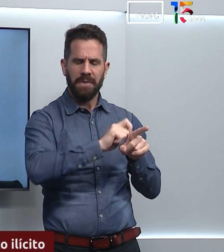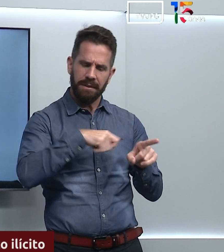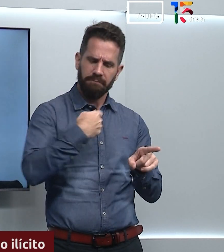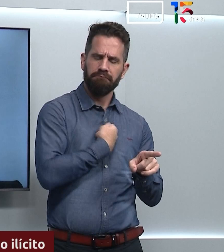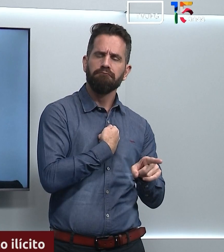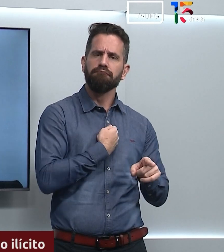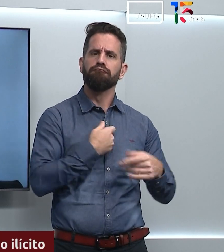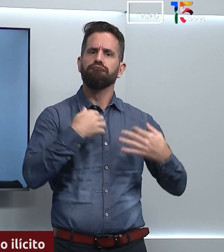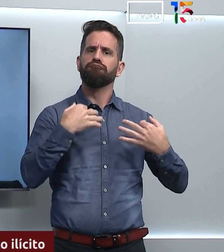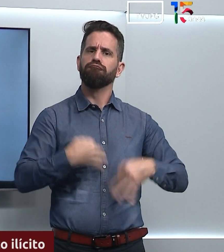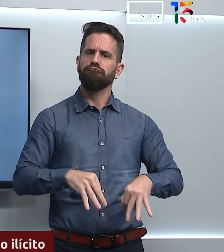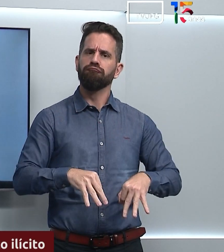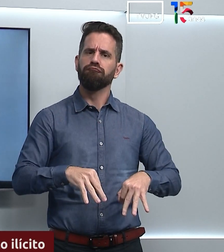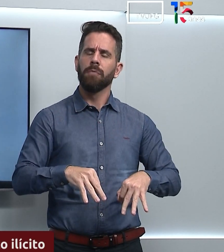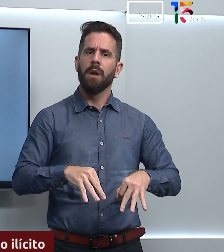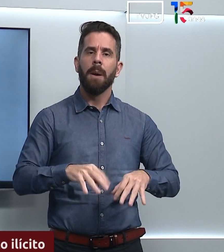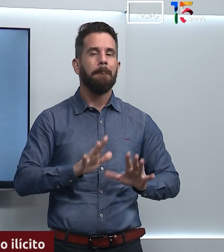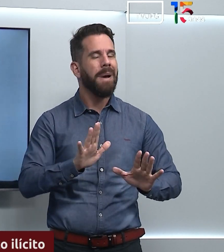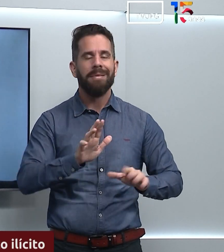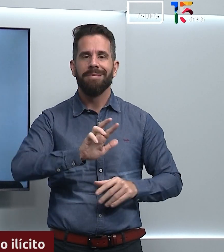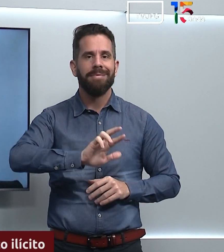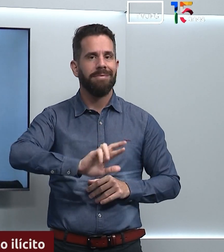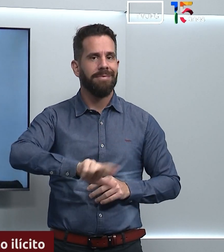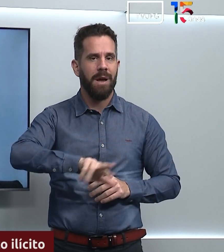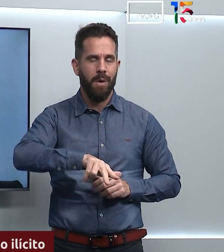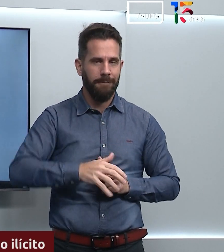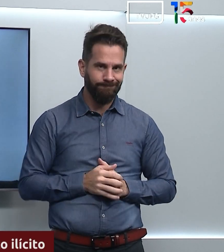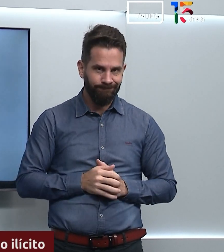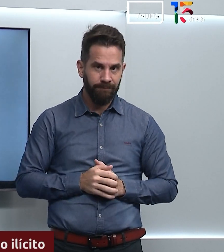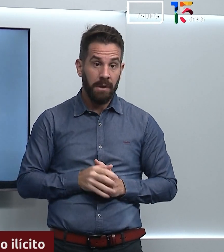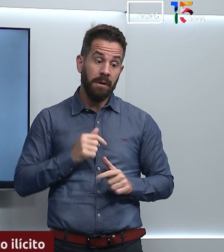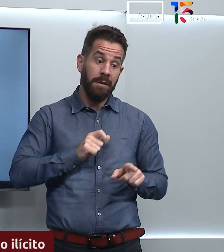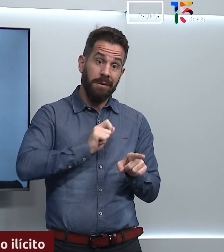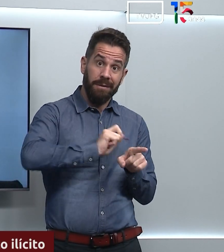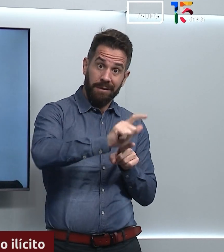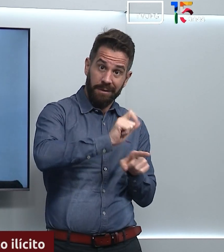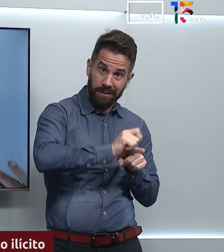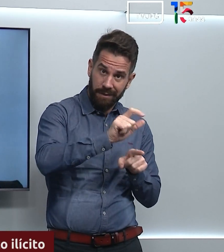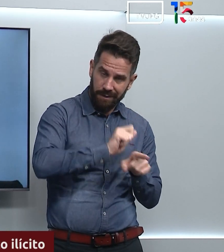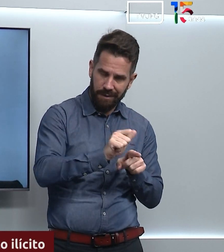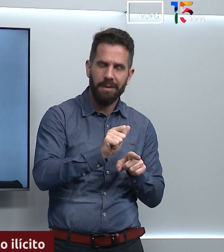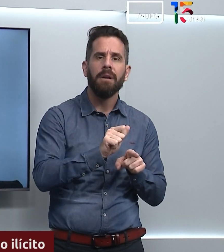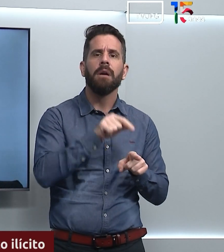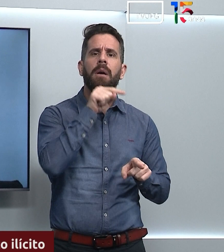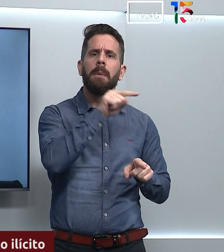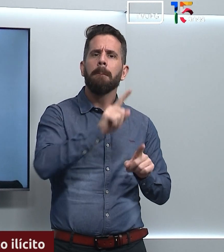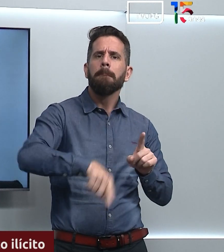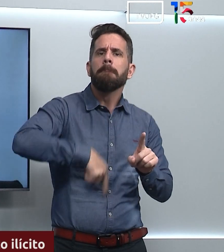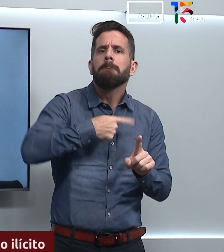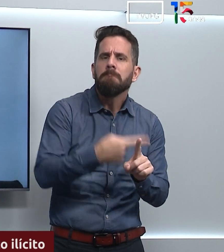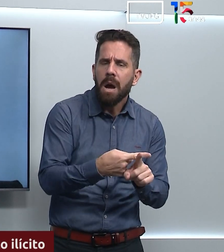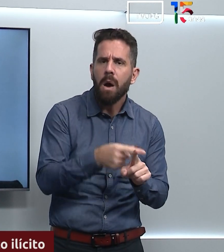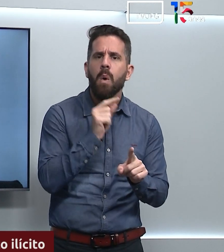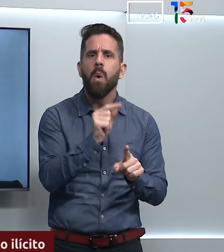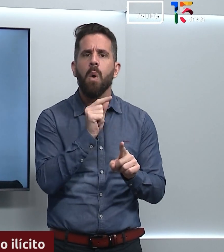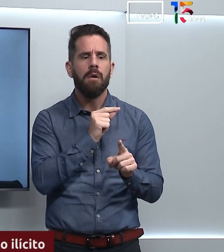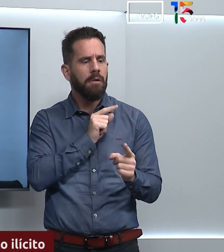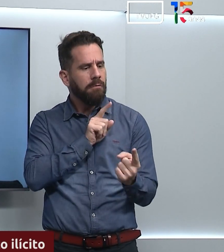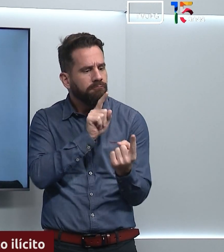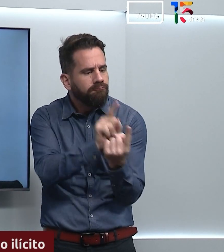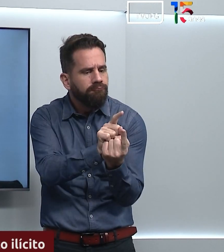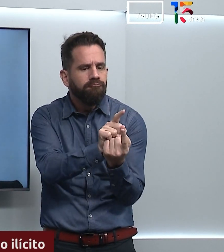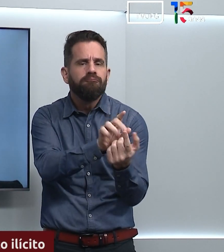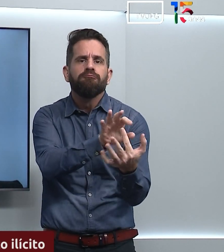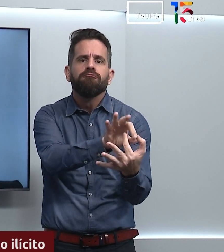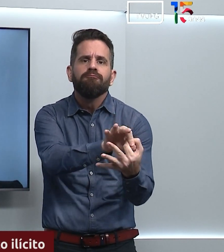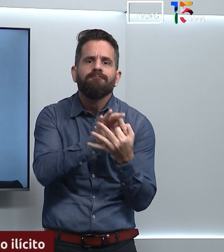mais importante, talvez, sejam as conexões, os laços afetivos. A presença, o ser presente,